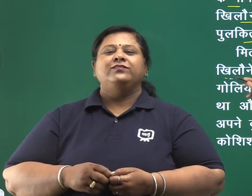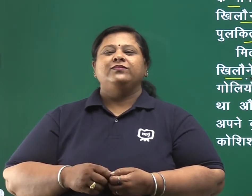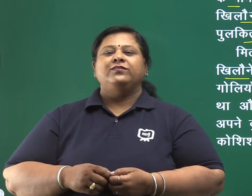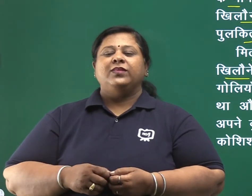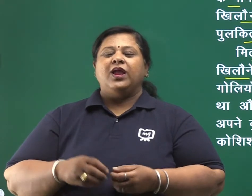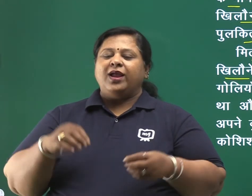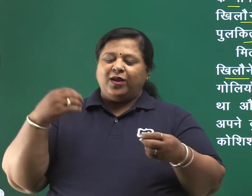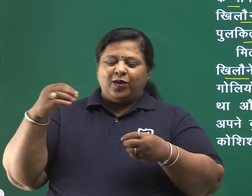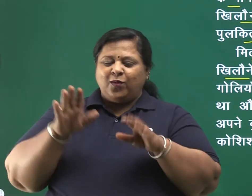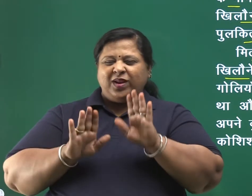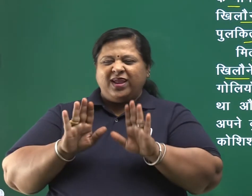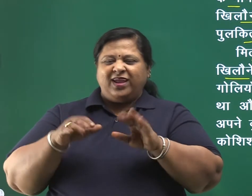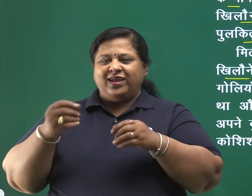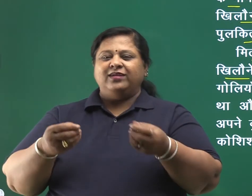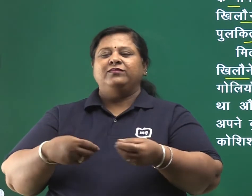खिलौने,